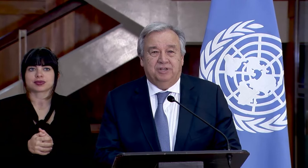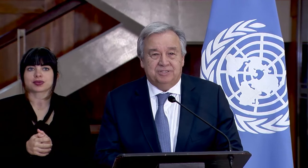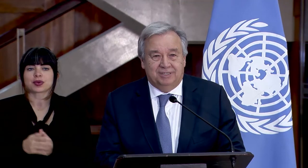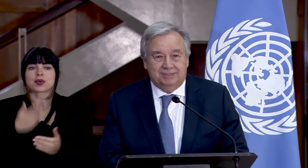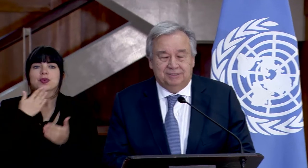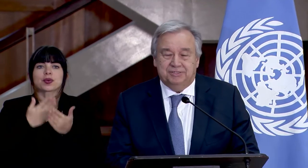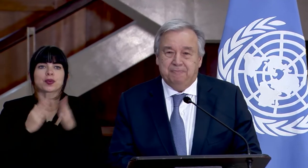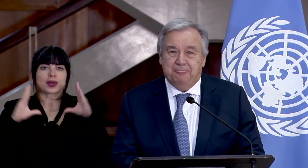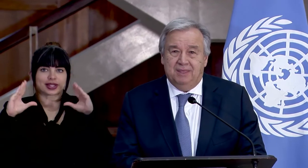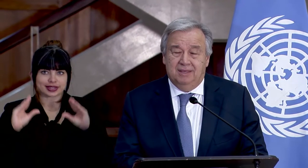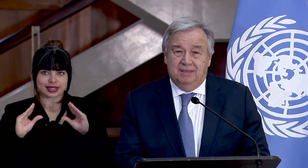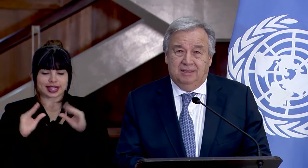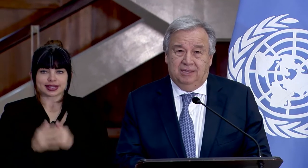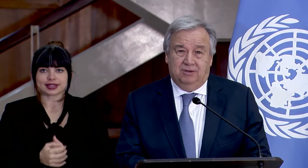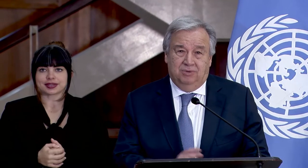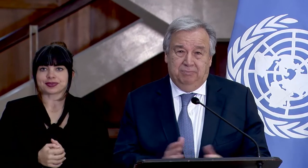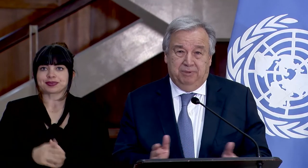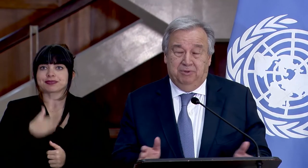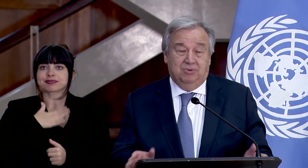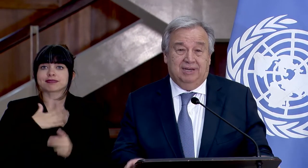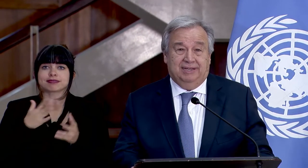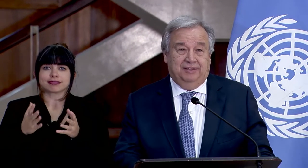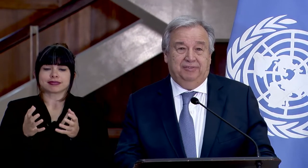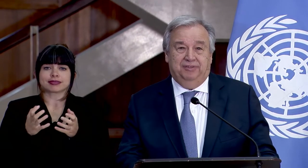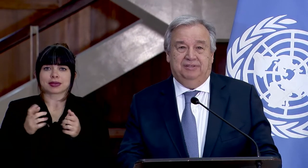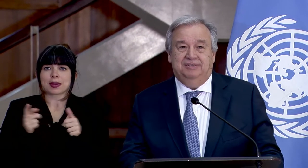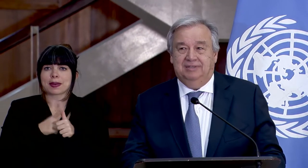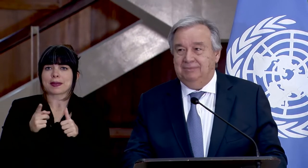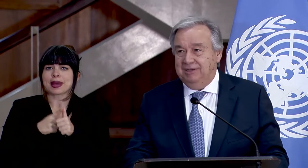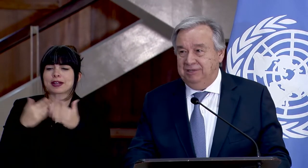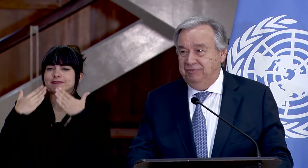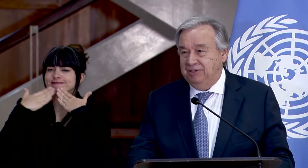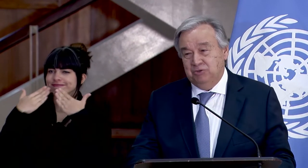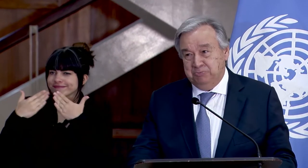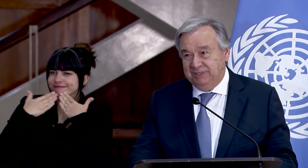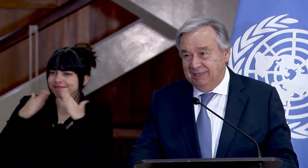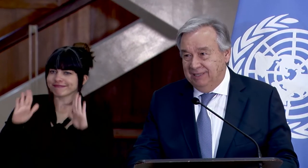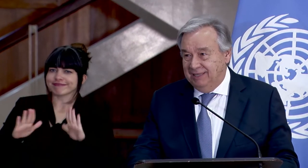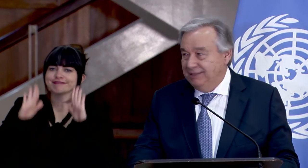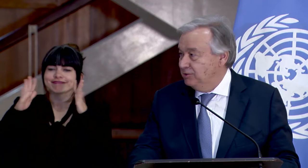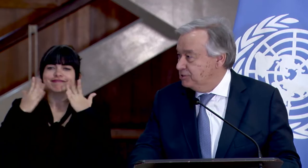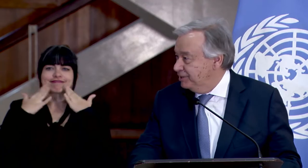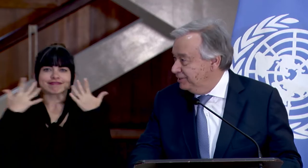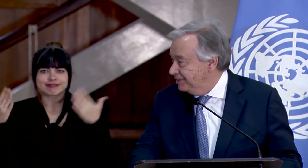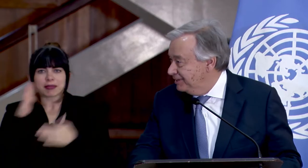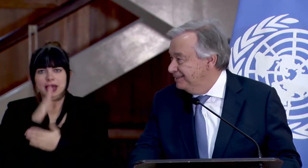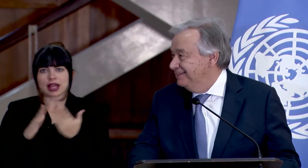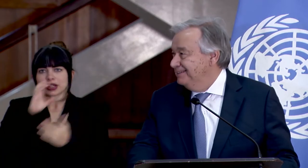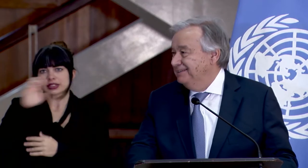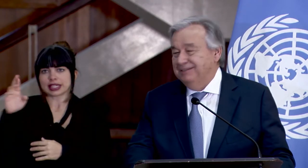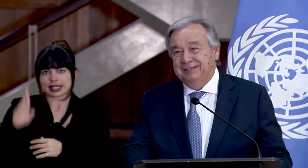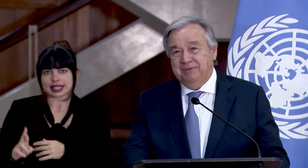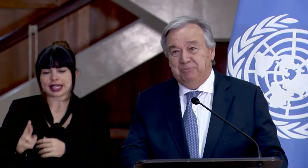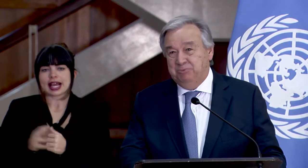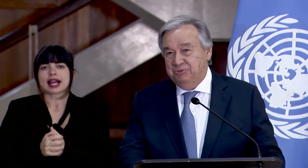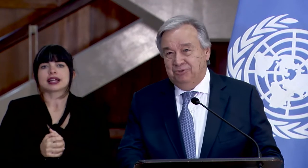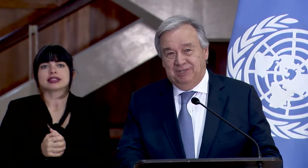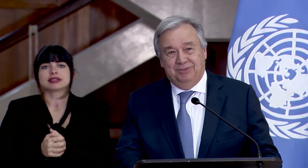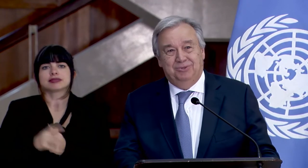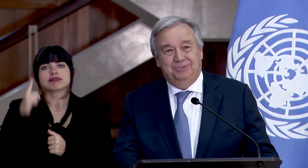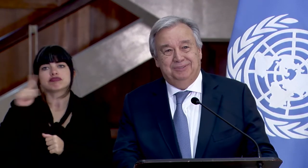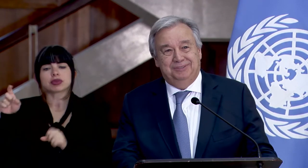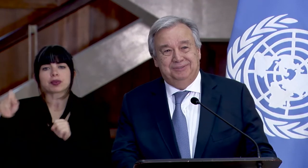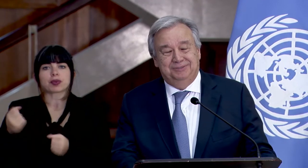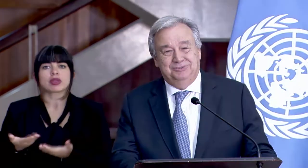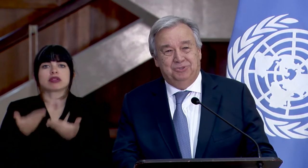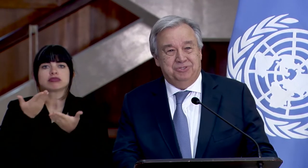Muy buenas tardes. Quiero en primer lugar agradecer la magnífica hospitalidad de Costa Rica, que me ha